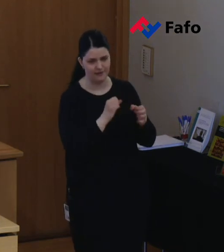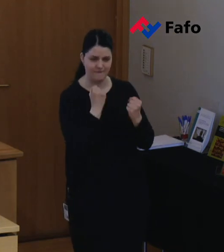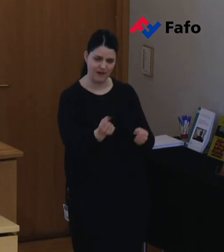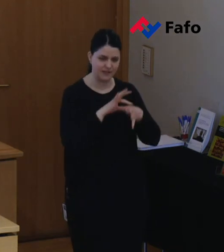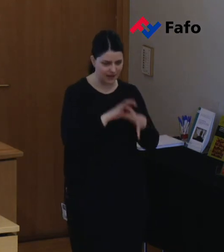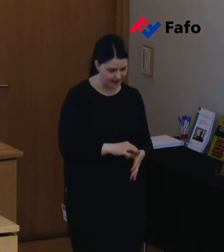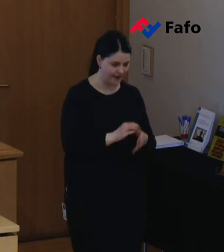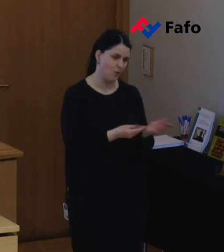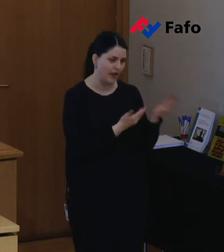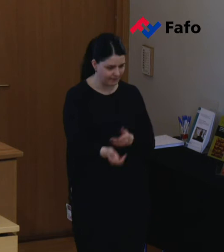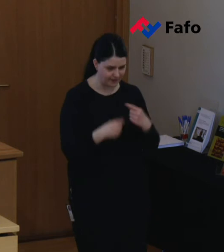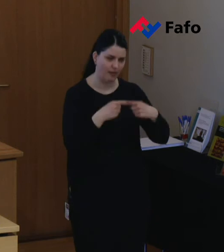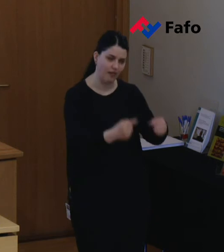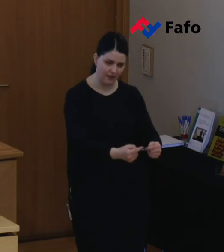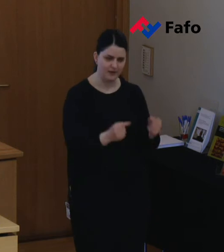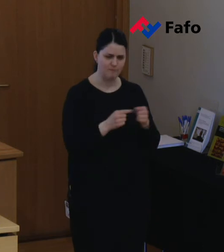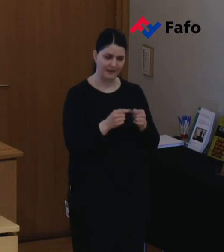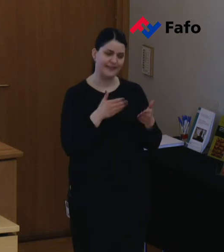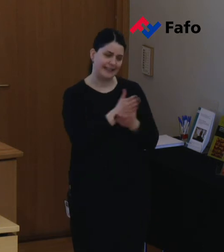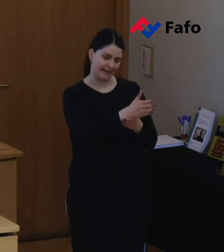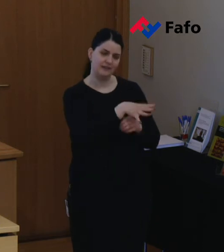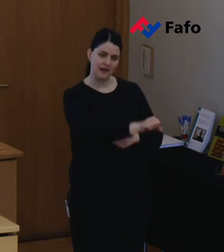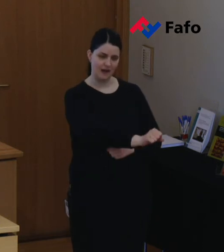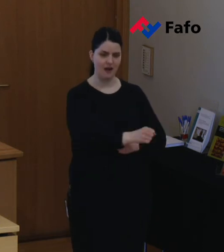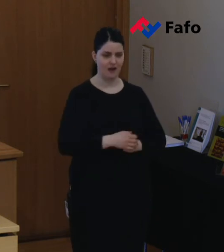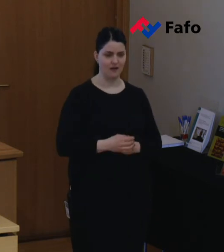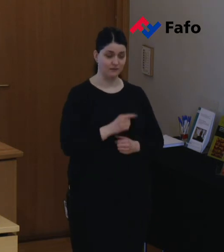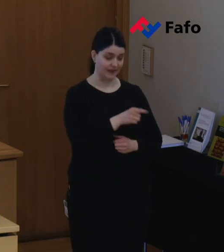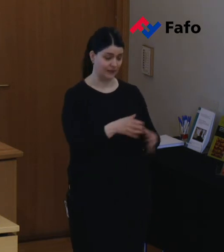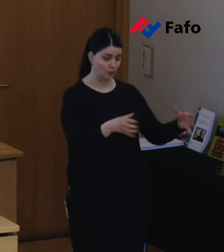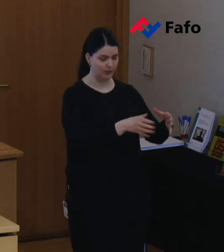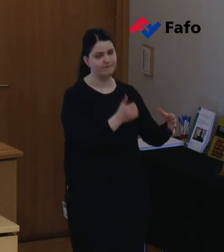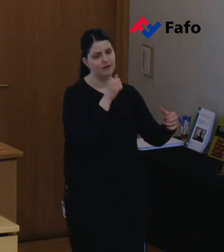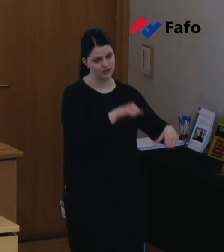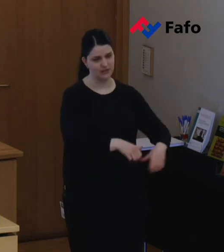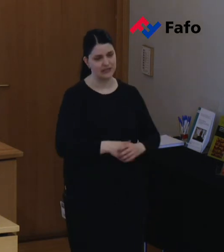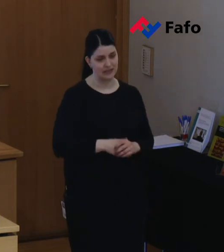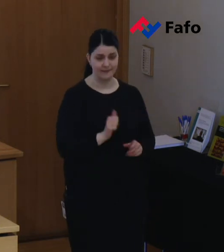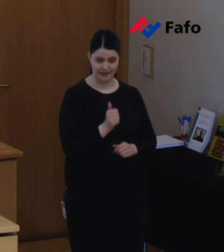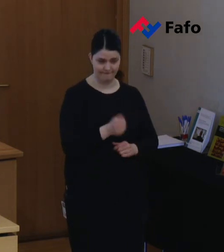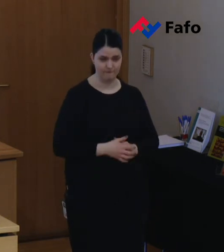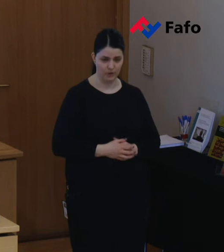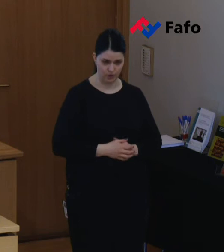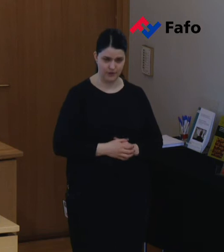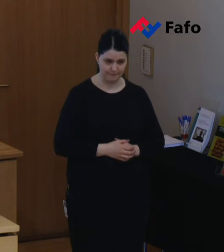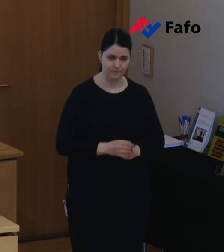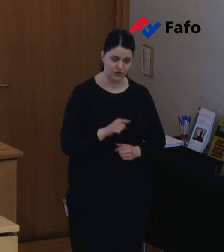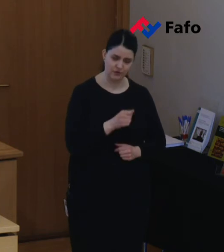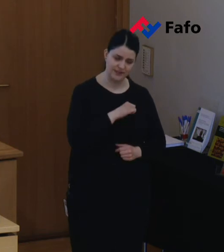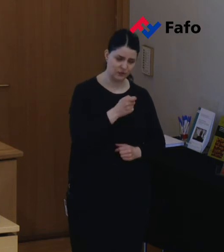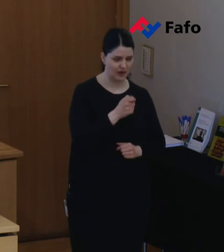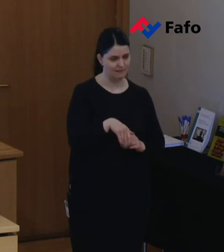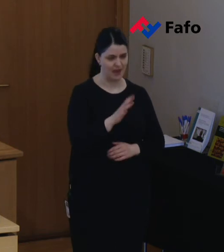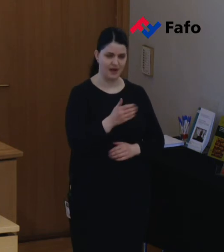at vi kunne på et eller annet vis ha en direkte tilgang. Fordi at denne gruppen er så vanskelig å nå, at den dagen man er tilgjengelig, så kom ut,